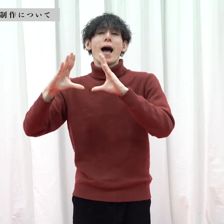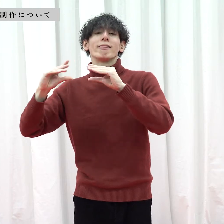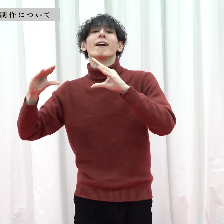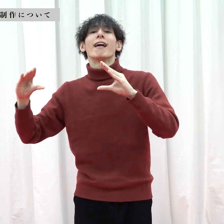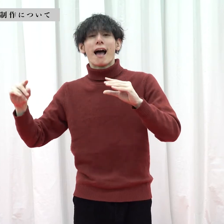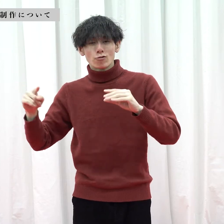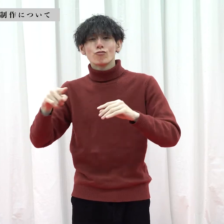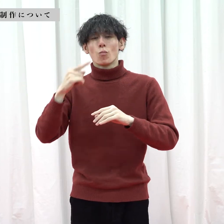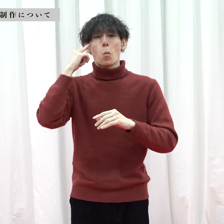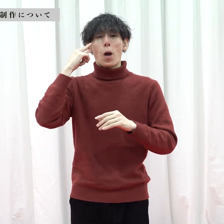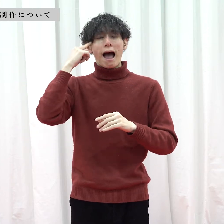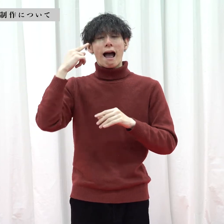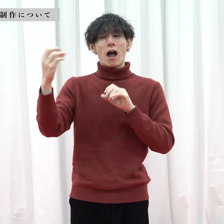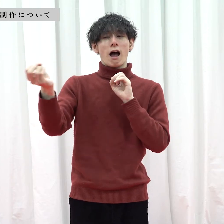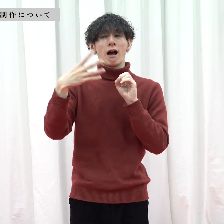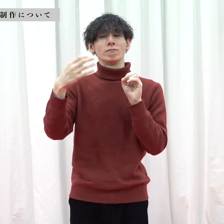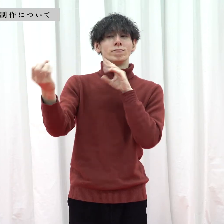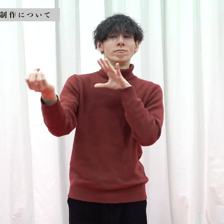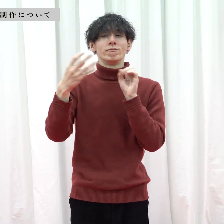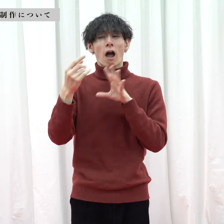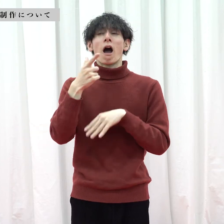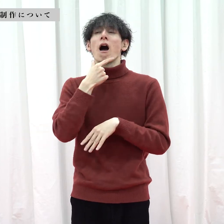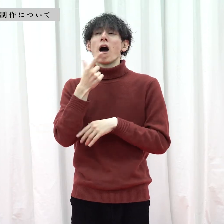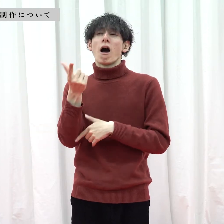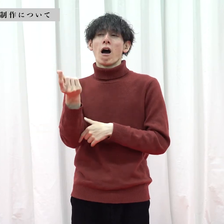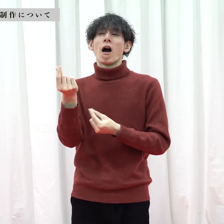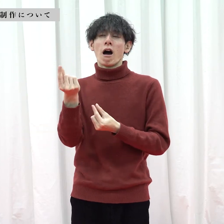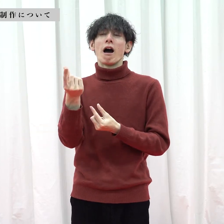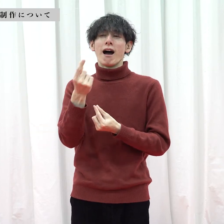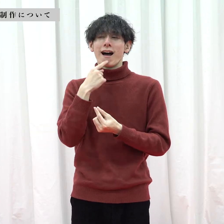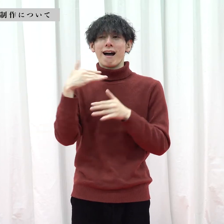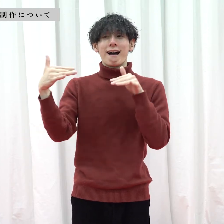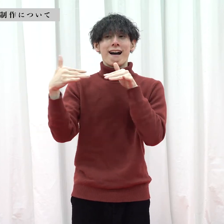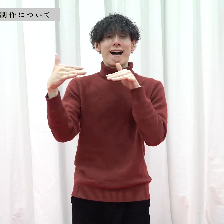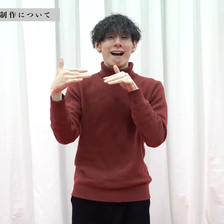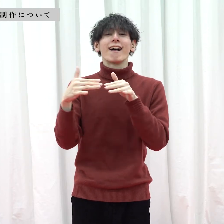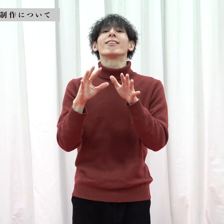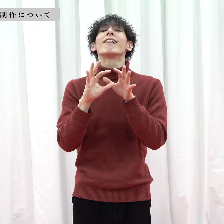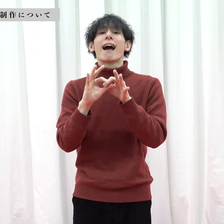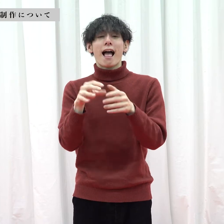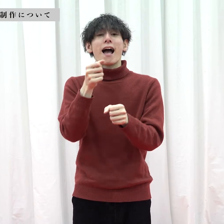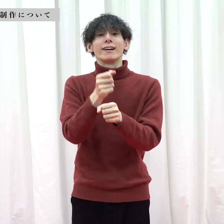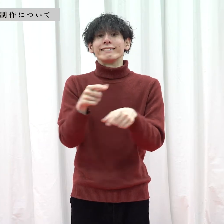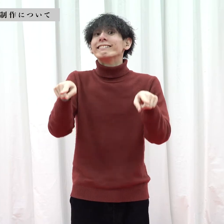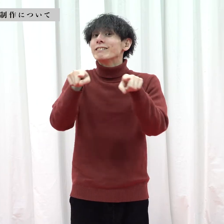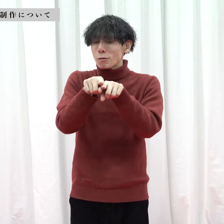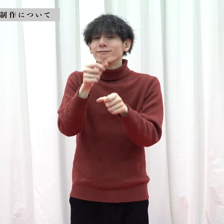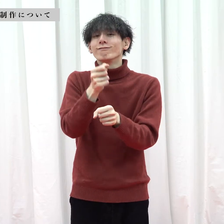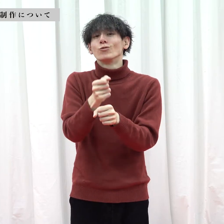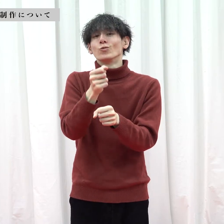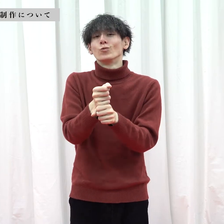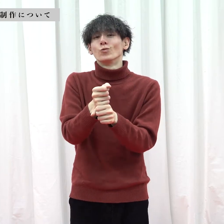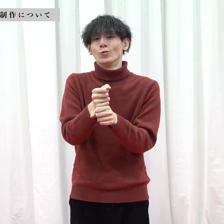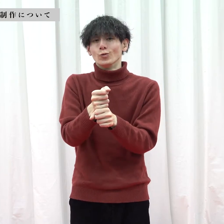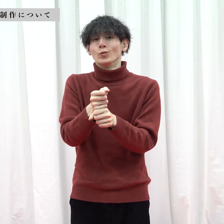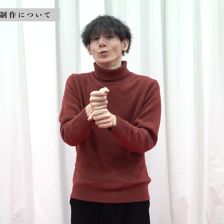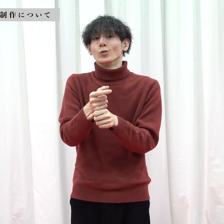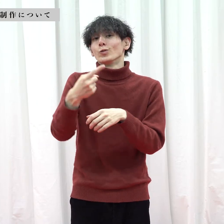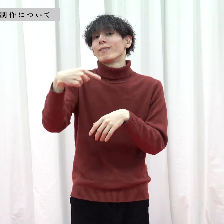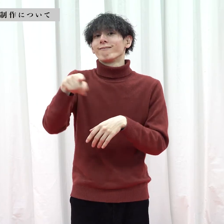スタッフの皆様も温かく意見をこう交わせていただきまして、一緒に